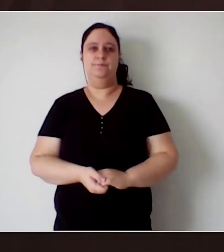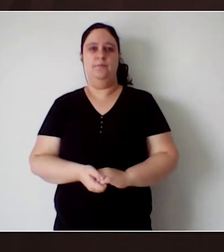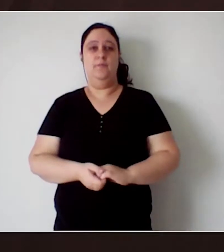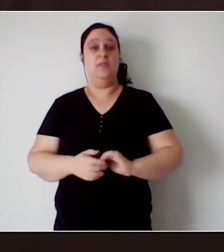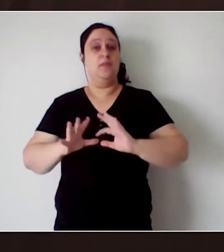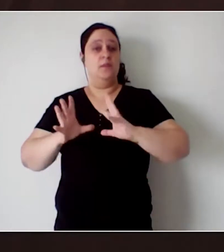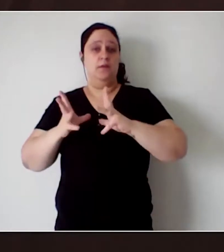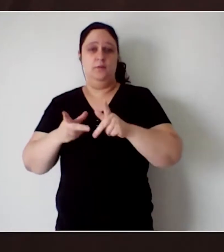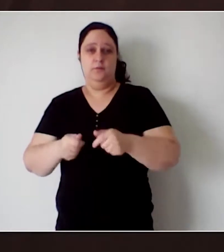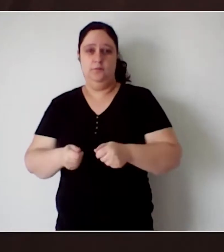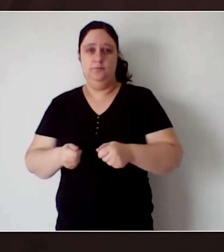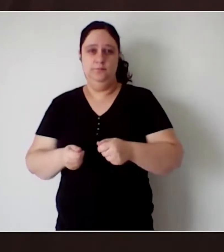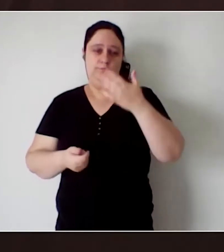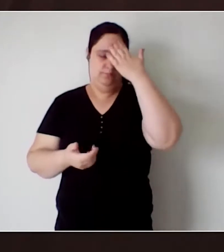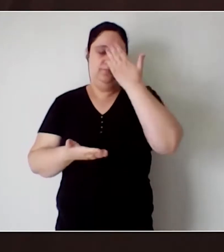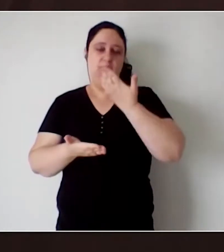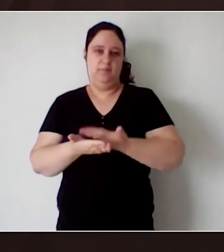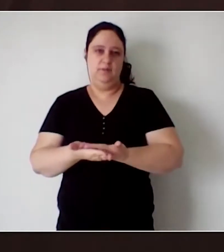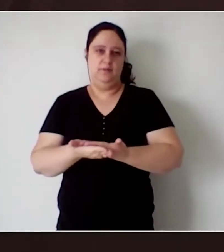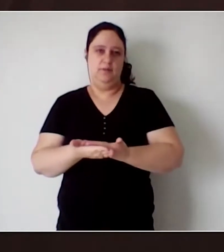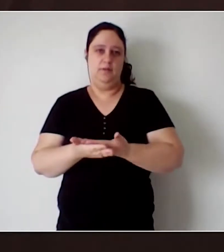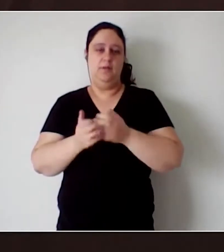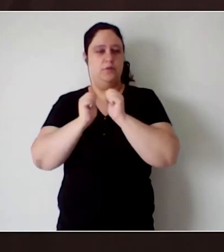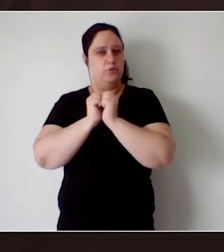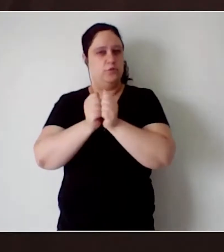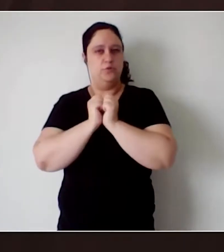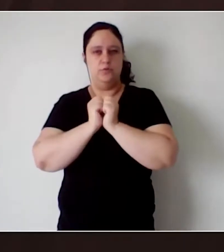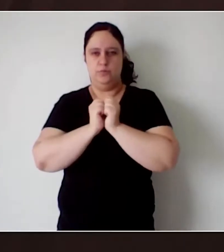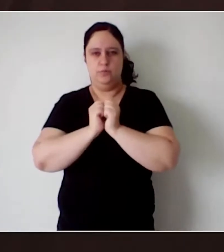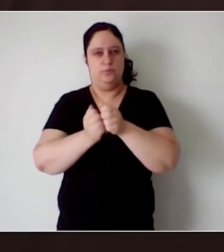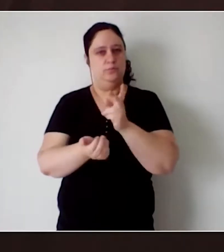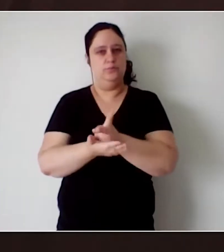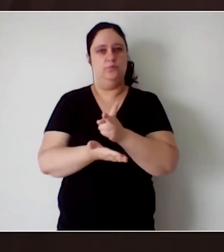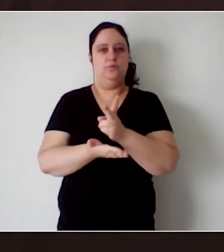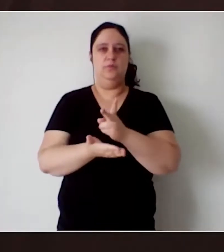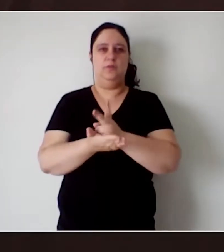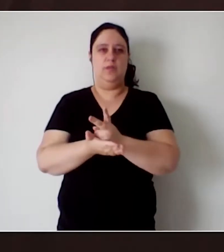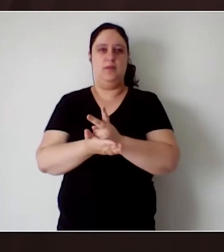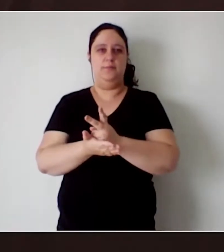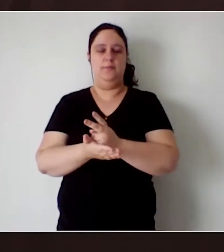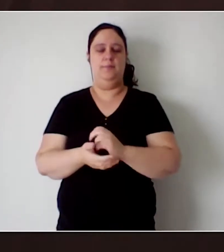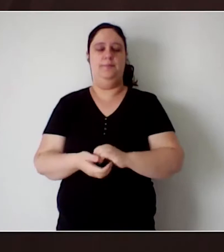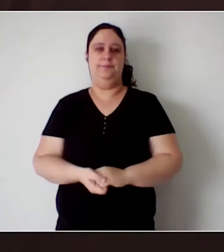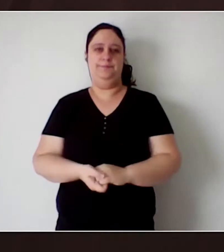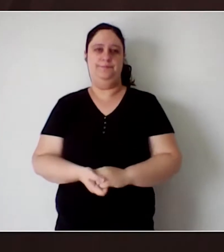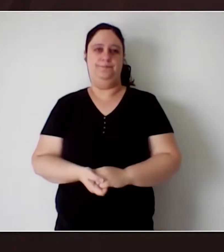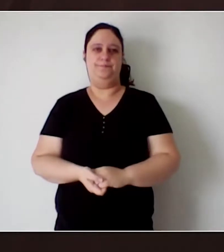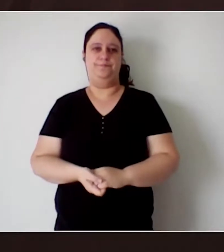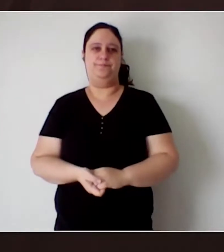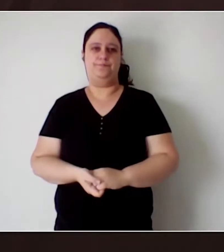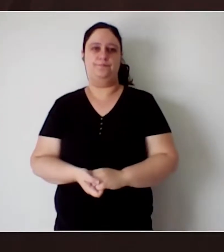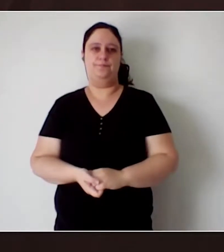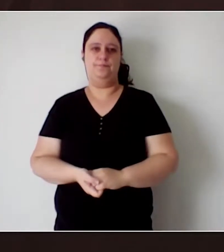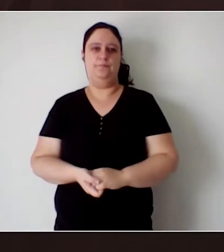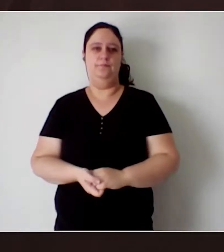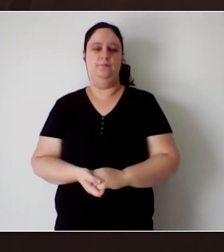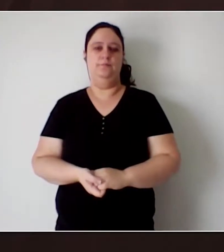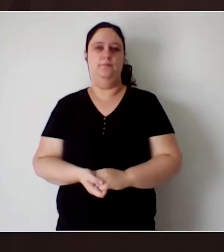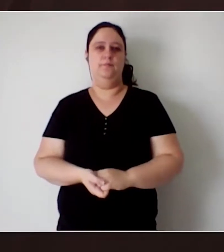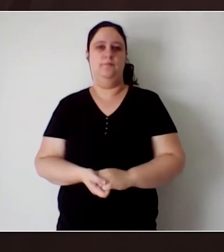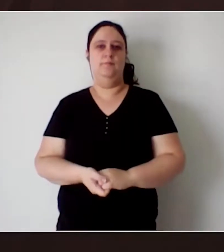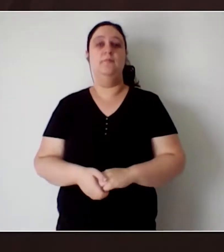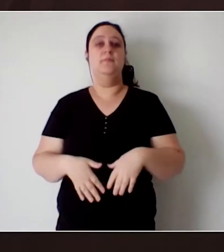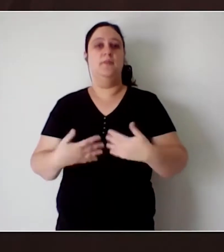os que creram estavam juntos e tinham tudo em comum. Quer dizer, a própria natureza da vida de